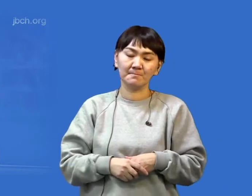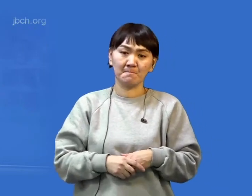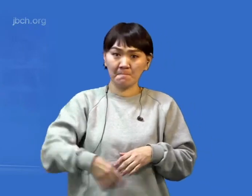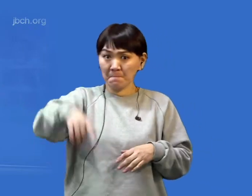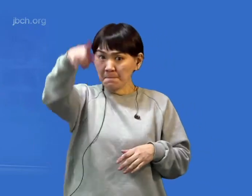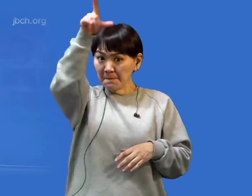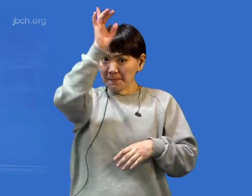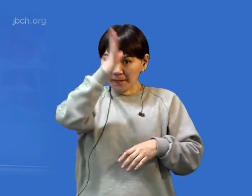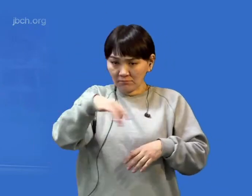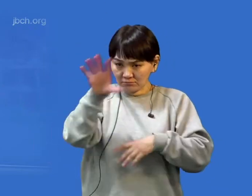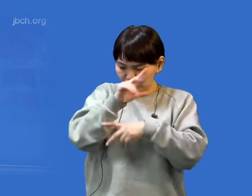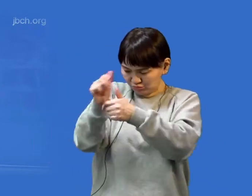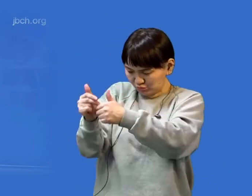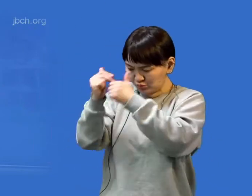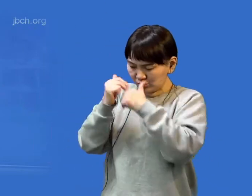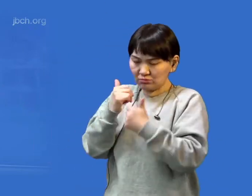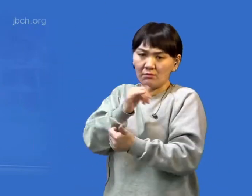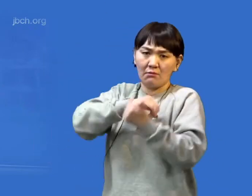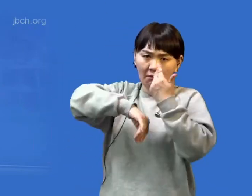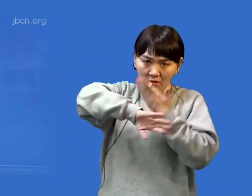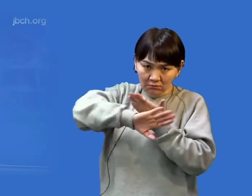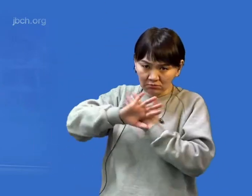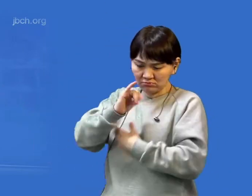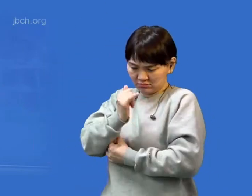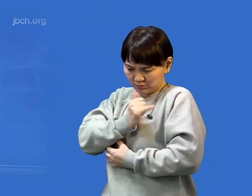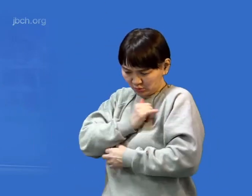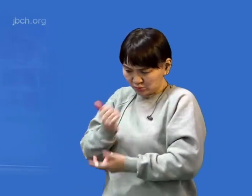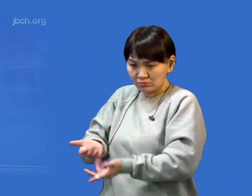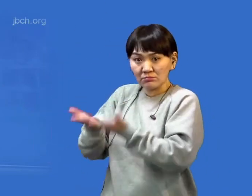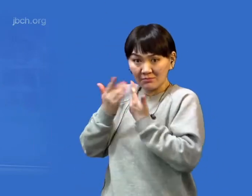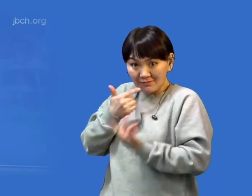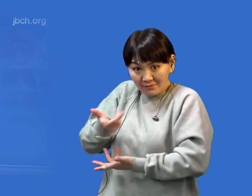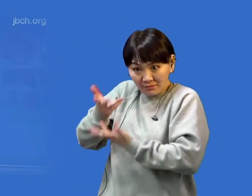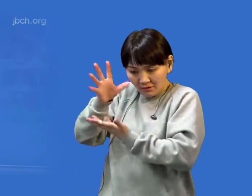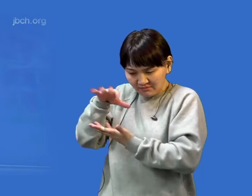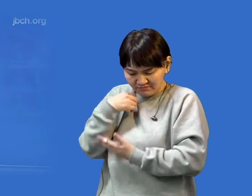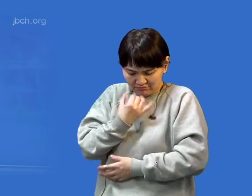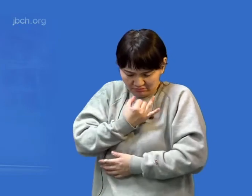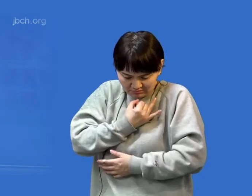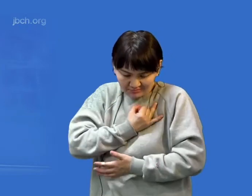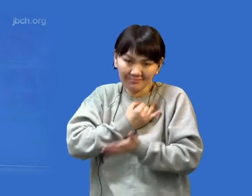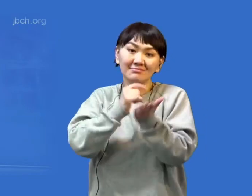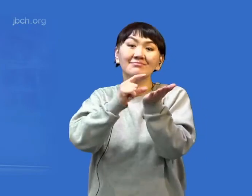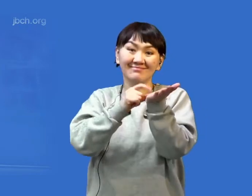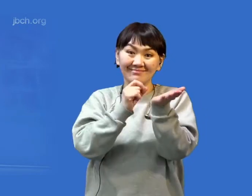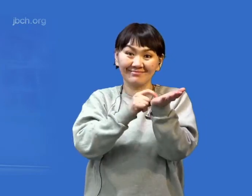Бурхан бид бүхнийг хамгаалж удирдах сахин хамгаална гэсэн итгэх хэрэгтэй.